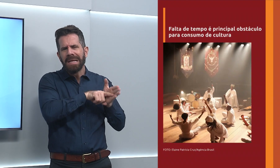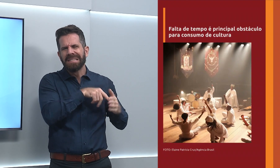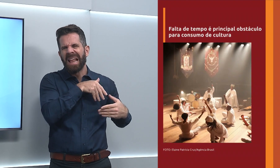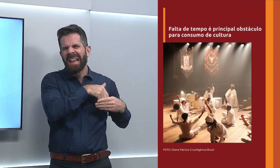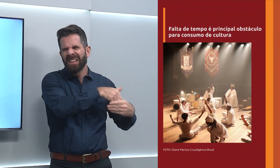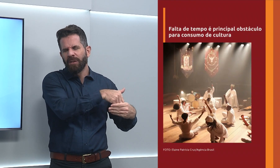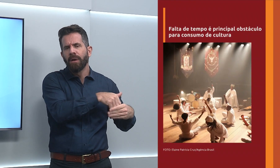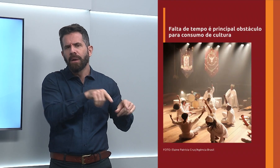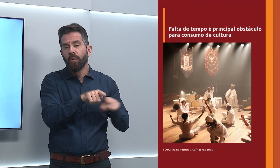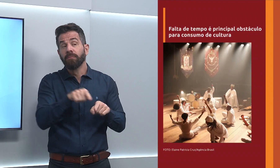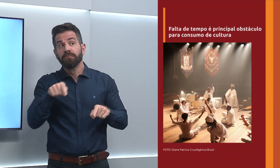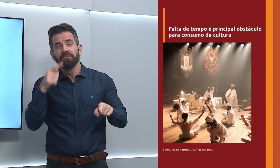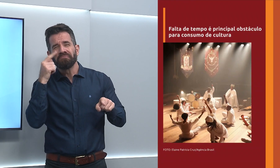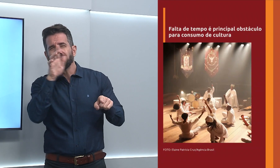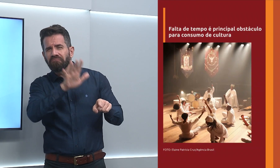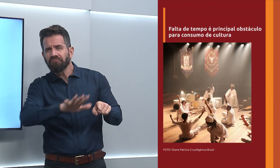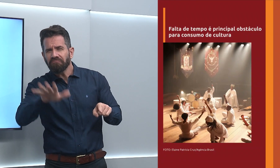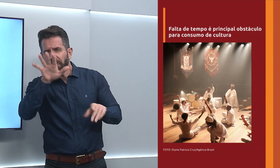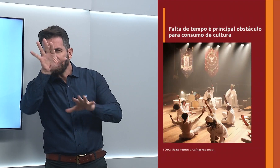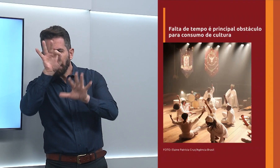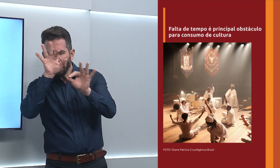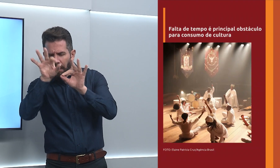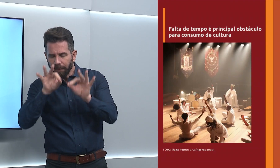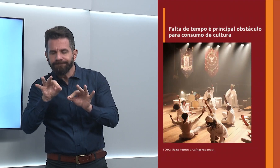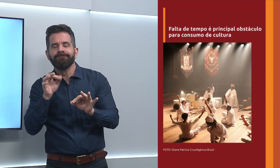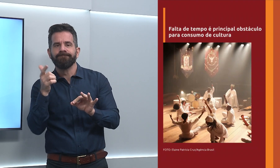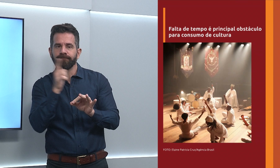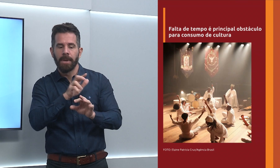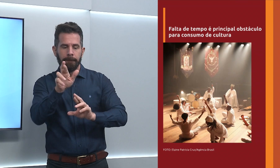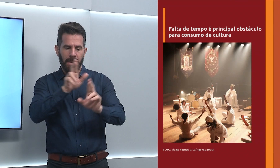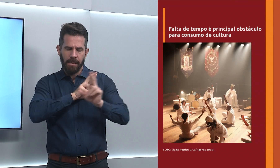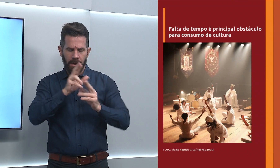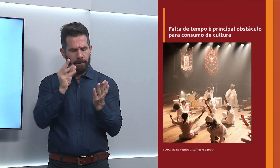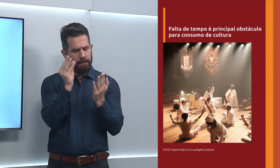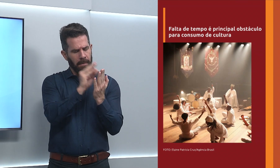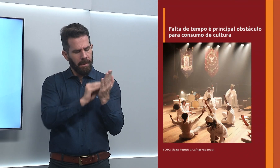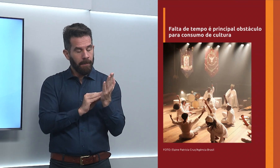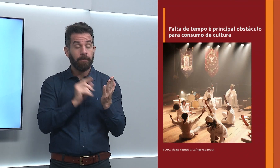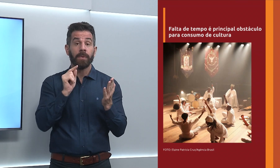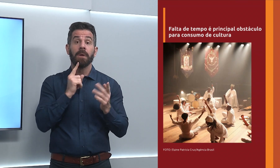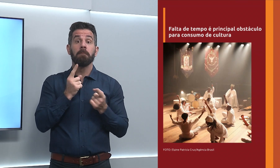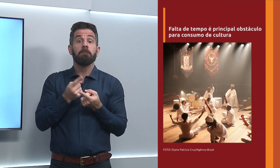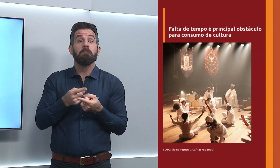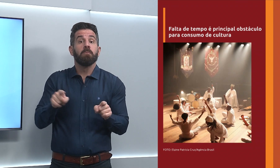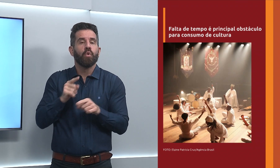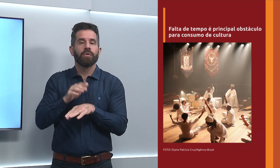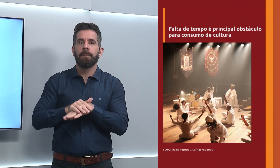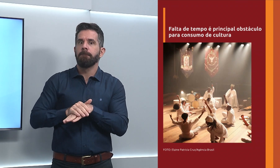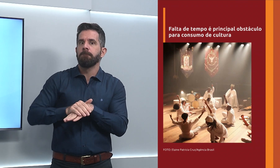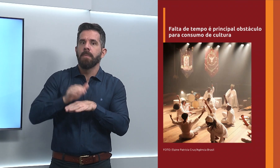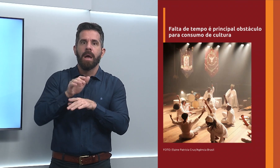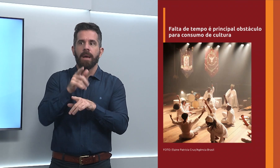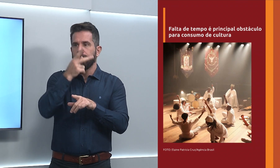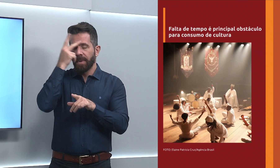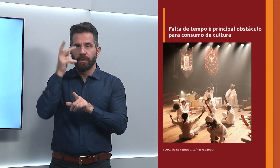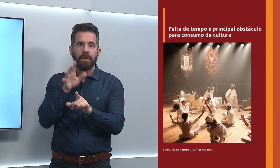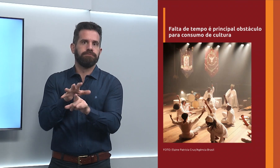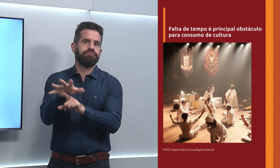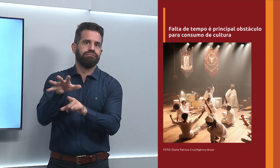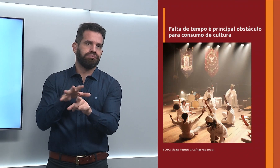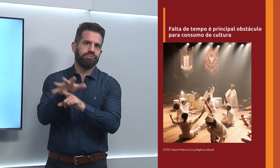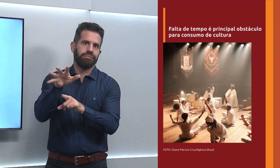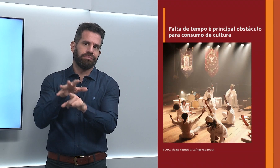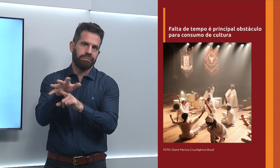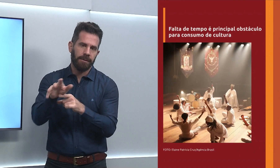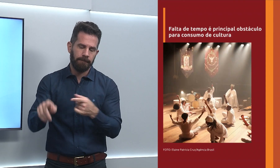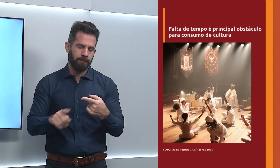representasse toda a população brasileira. E essa pesquisa apontou que a música é o produto cultural mais consumido, seguida